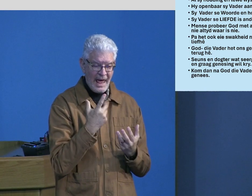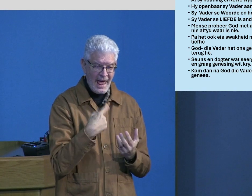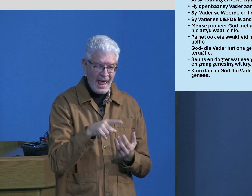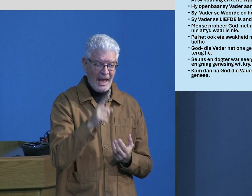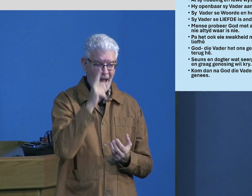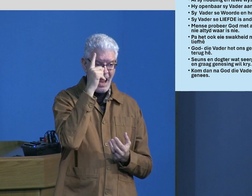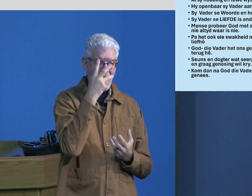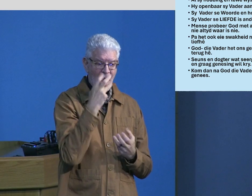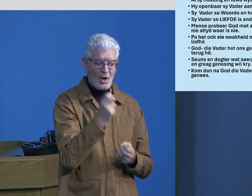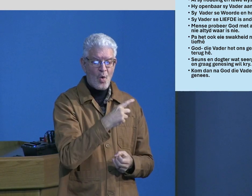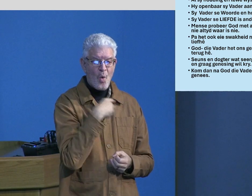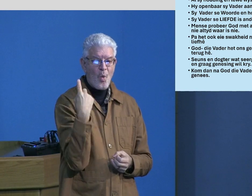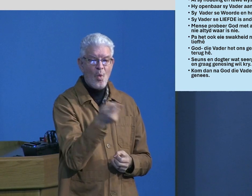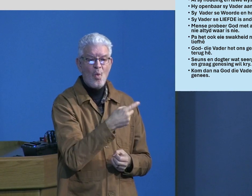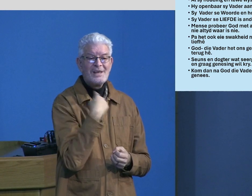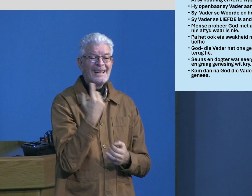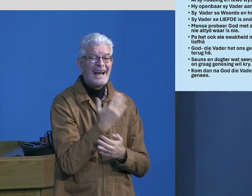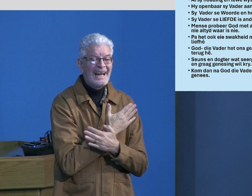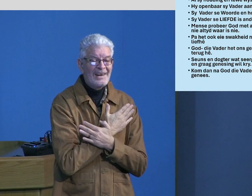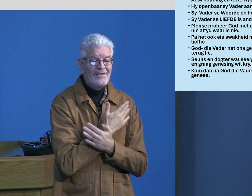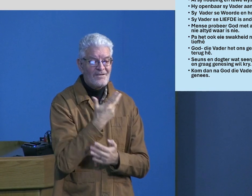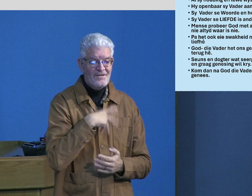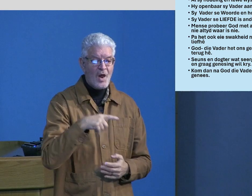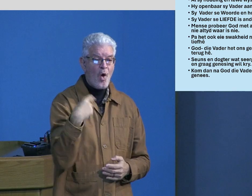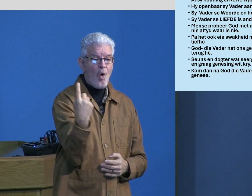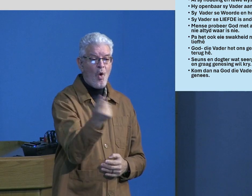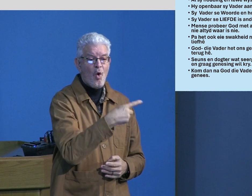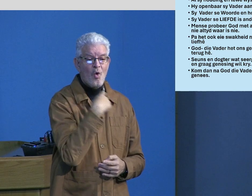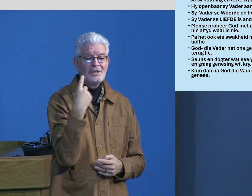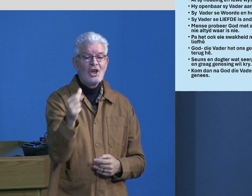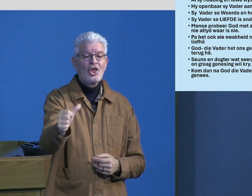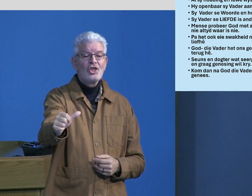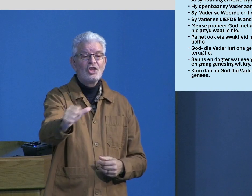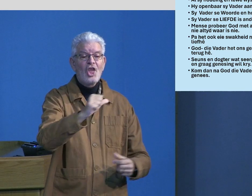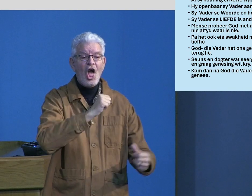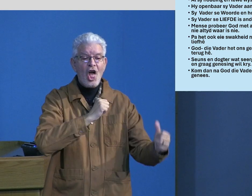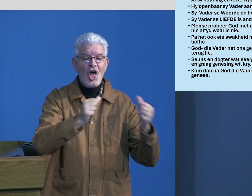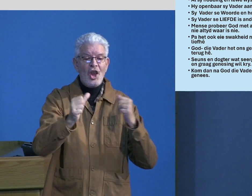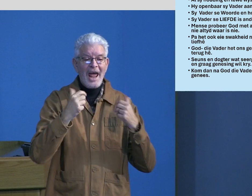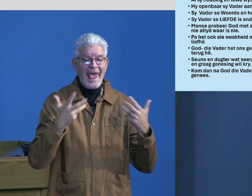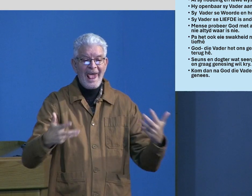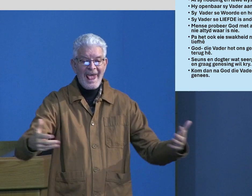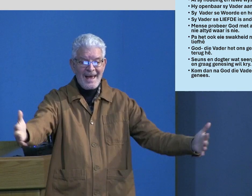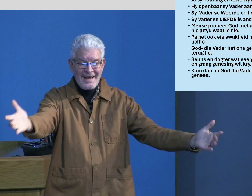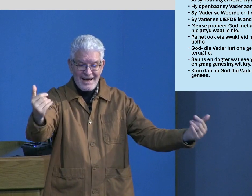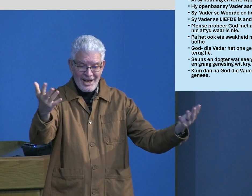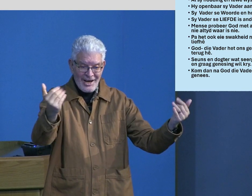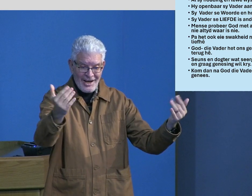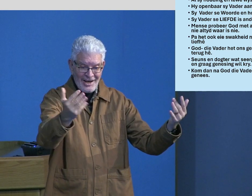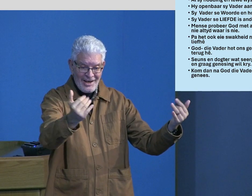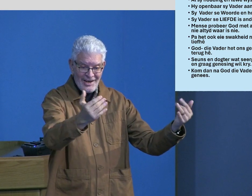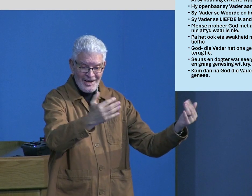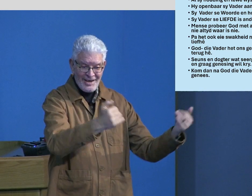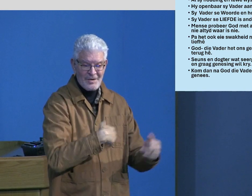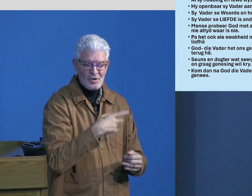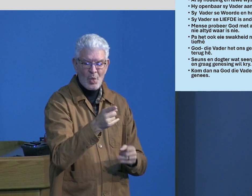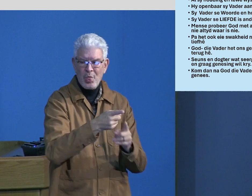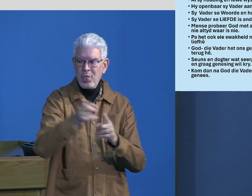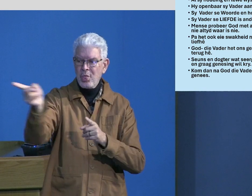het ons baie lief en hy wil ons graag terug verwelkom. Ons